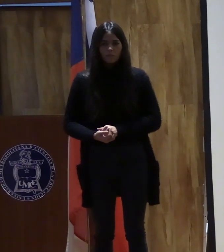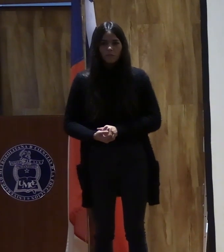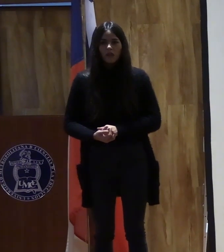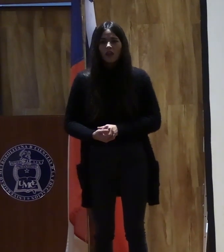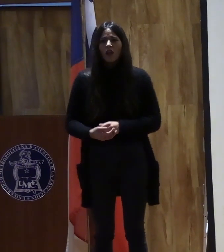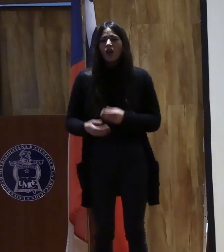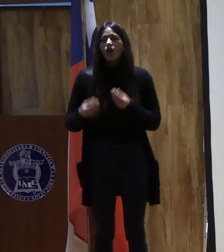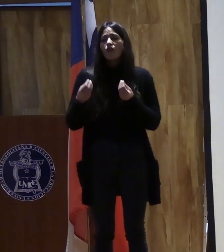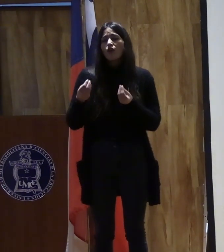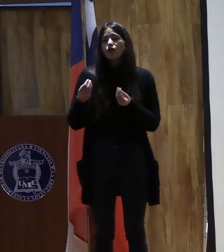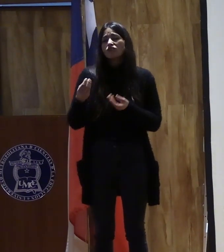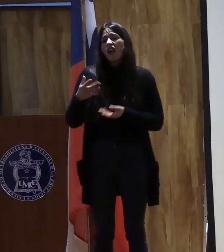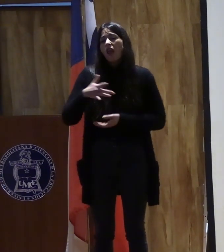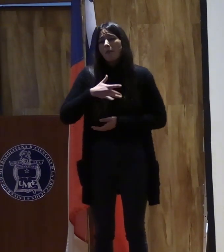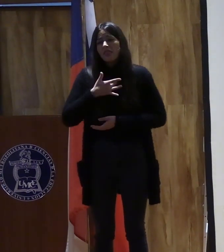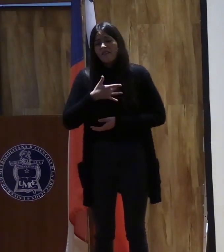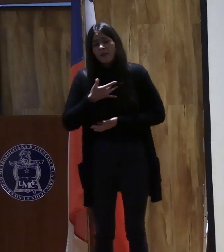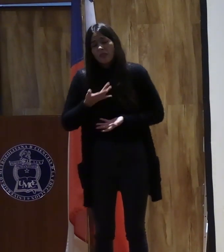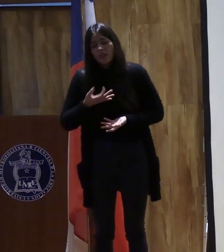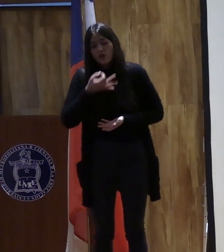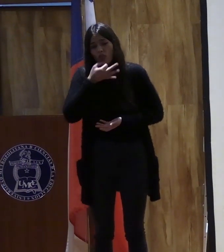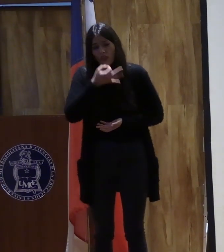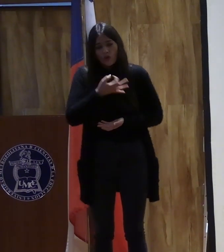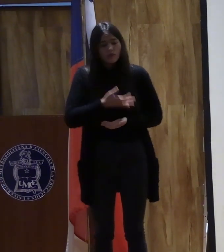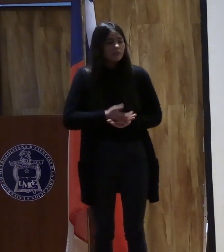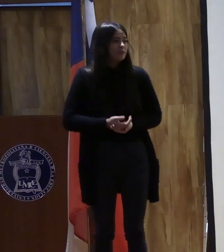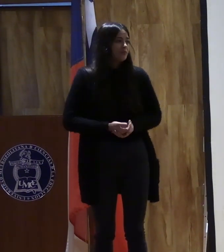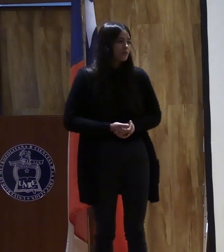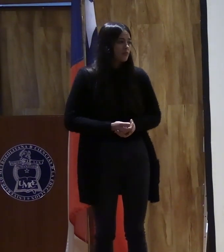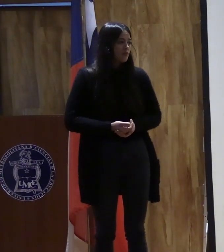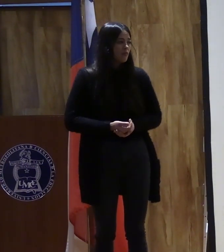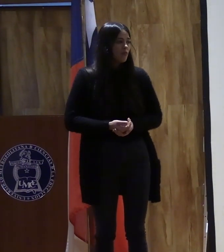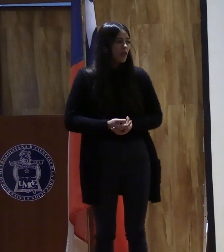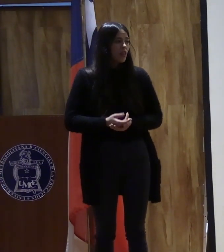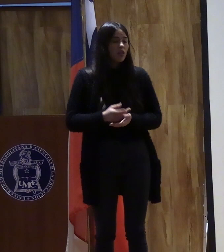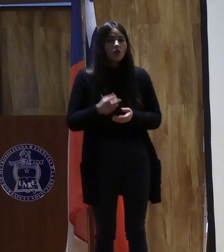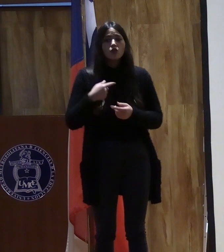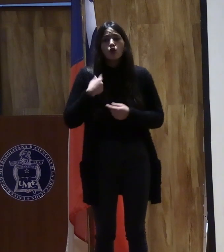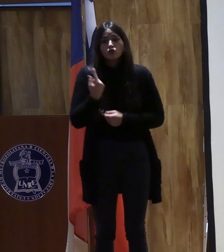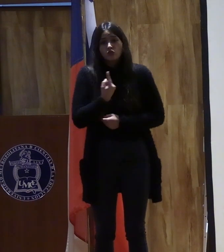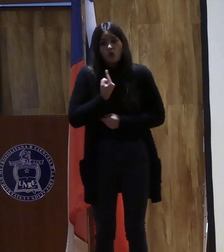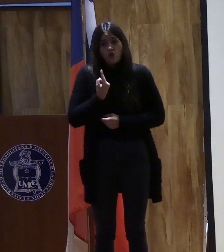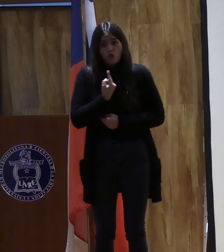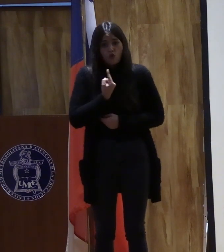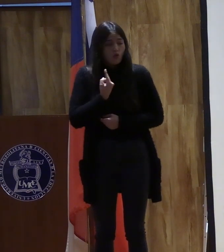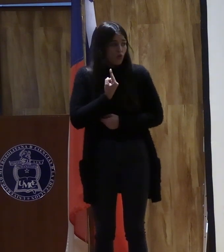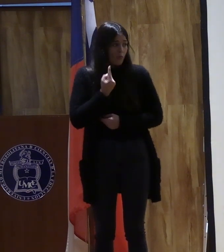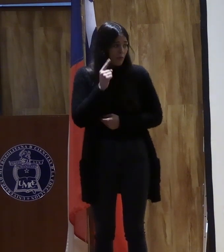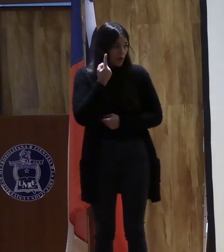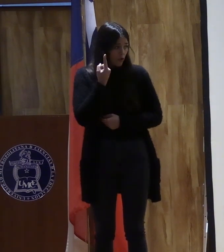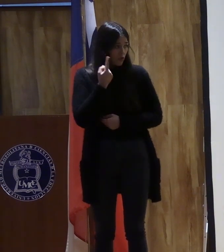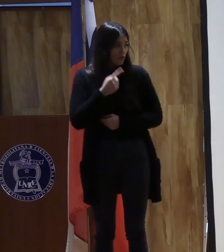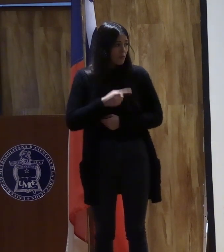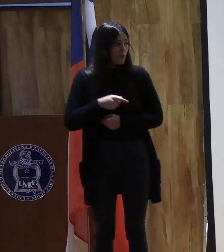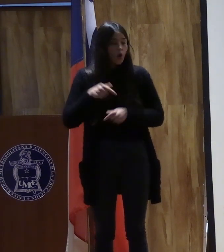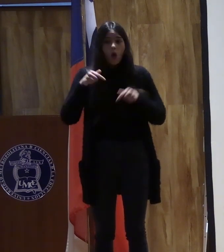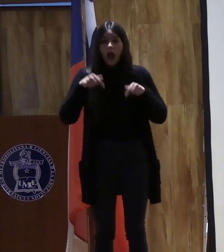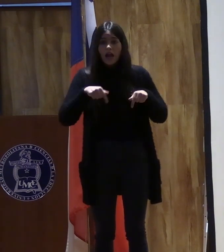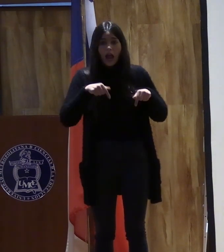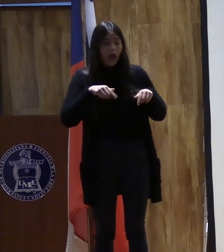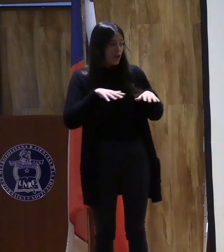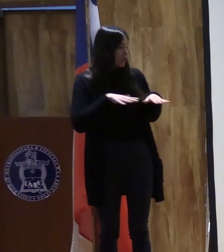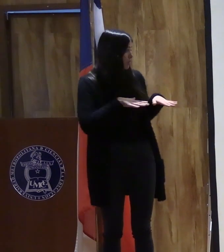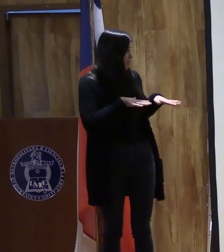Bueno, desgraciadamente, aquí arriba yo debo reconocer que estoy sordo, en primer lugar, pero acá